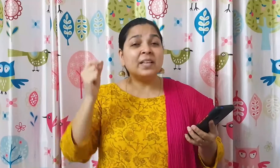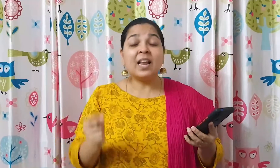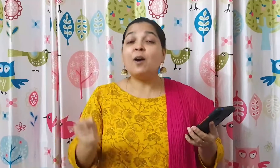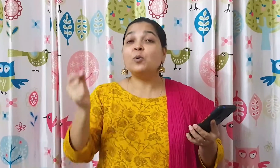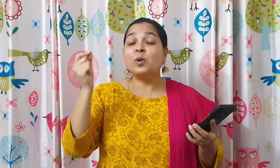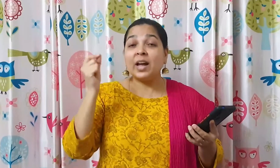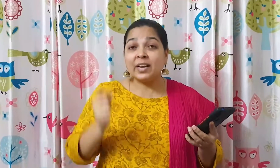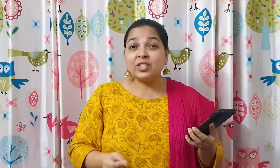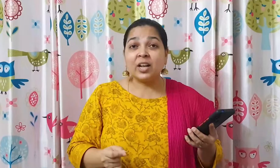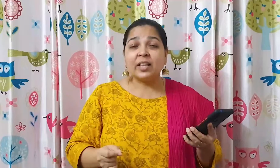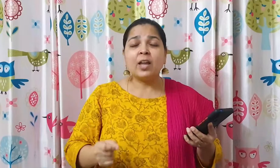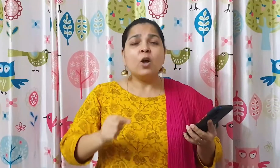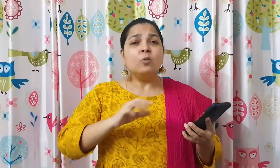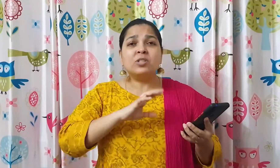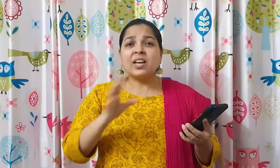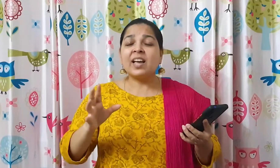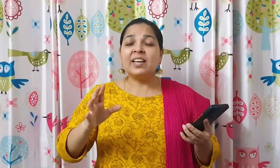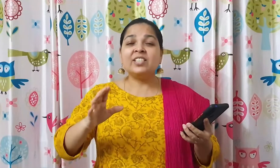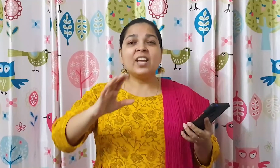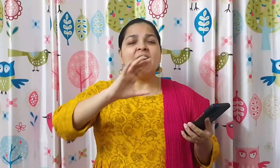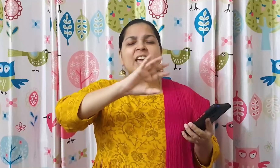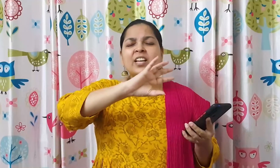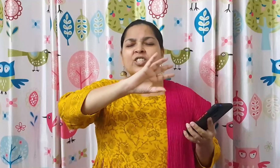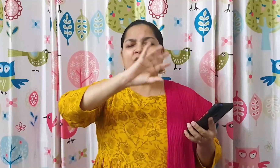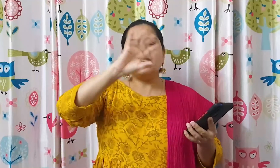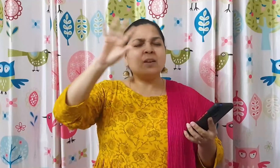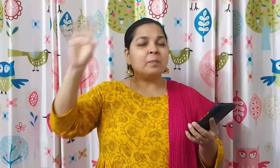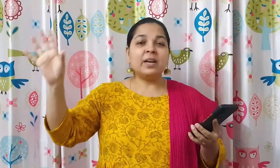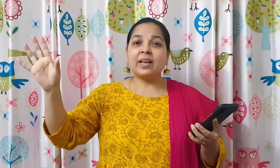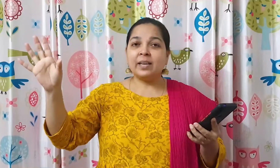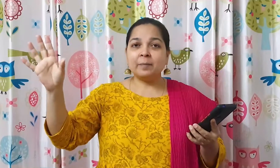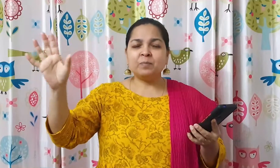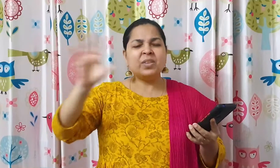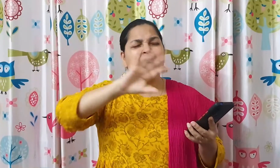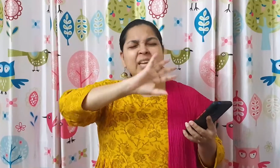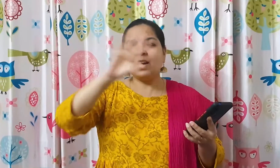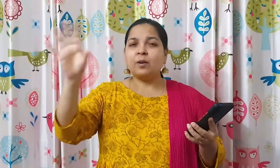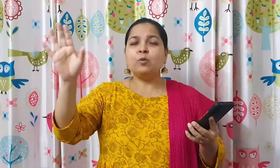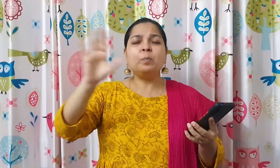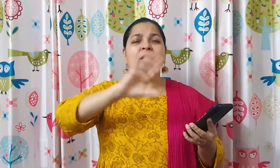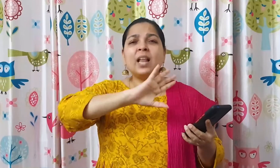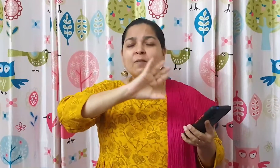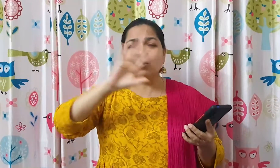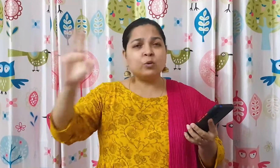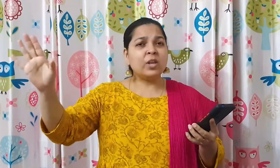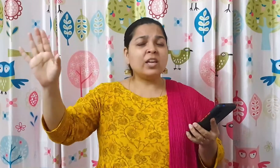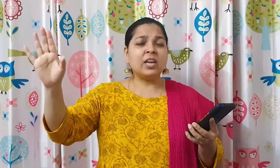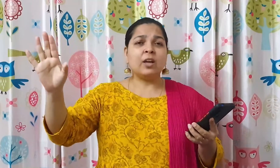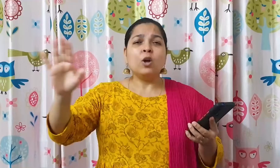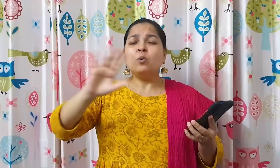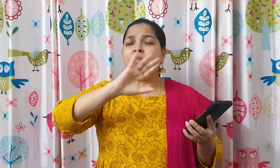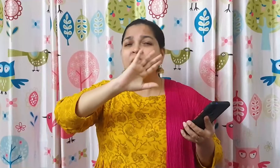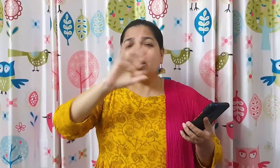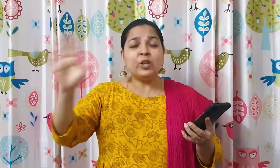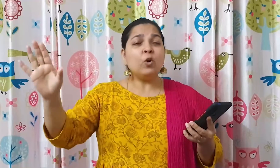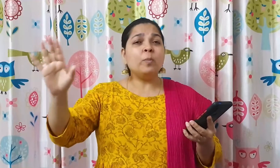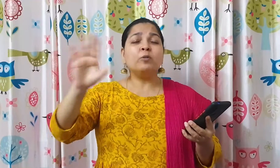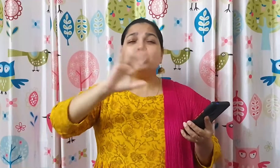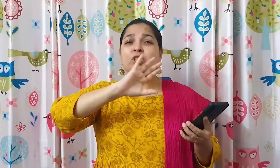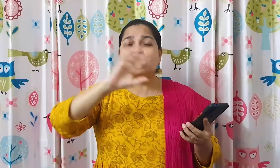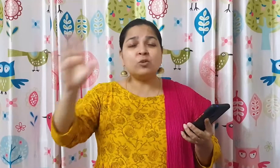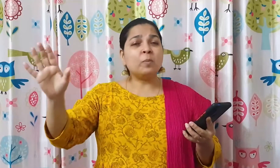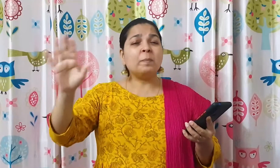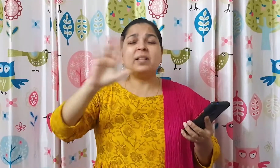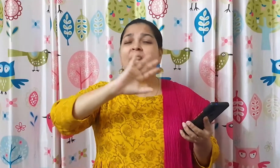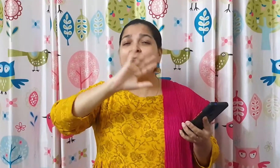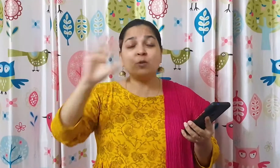নিৰাকাৰ, কোনো ধৰণৰ আকাৰ নাছিলে, পানীৰে পৰিপূৰ্ণ, অন্ধকাৰেৰে পৰিপূৰ্ণ, কিন্তু ঈশ্বৰে কেনেকুৱা ধৰণৰ সৃষ্টি কৰি দিলে আৰু আজি